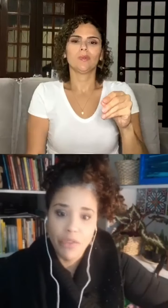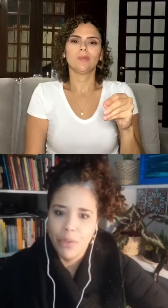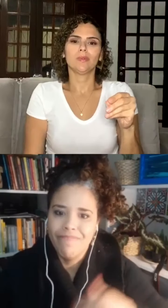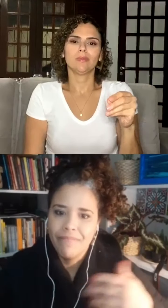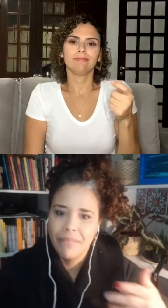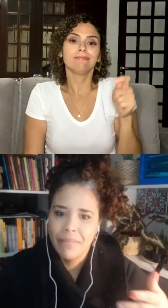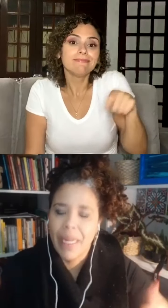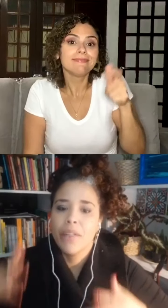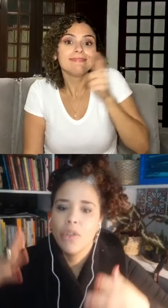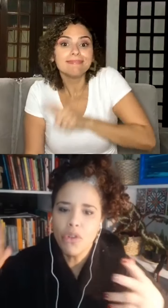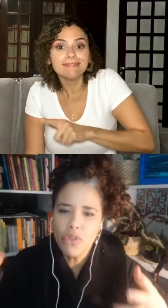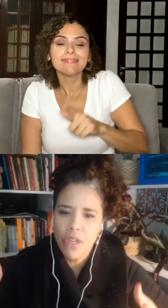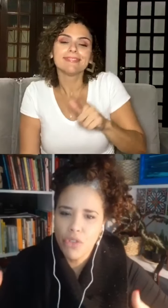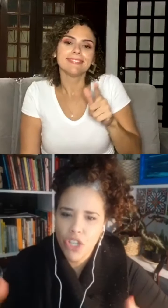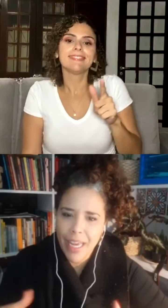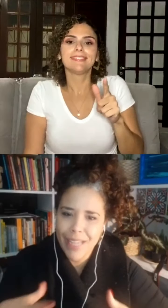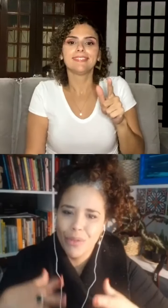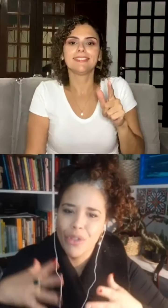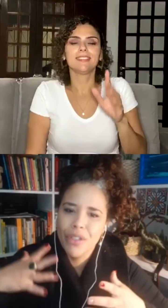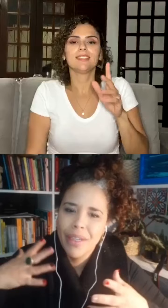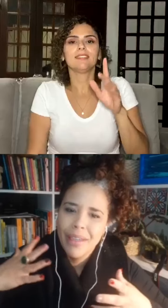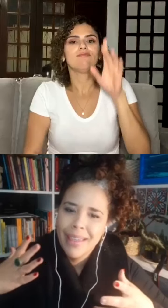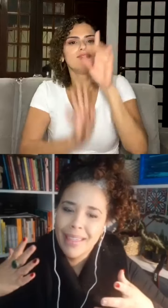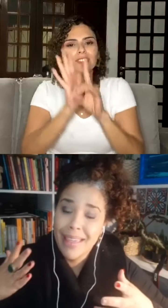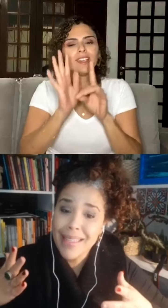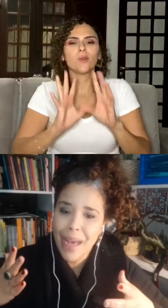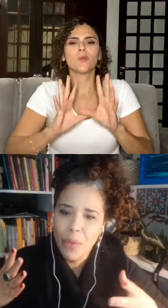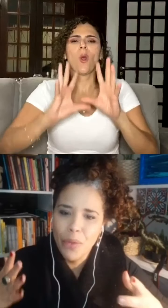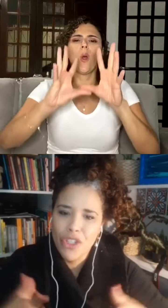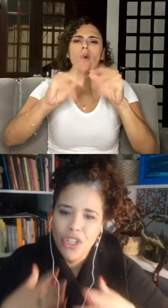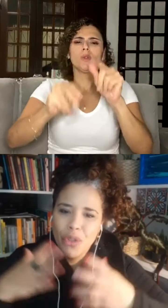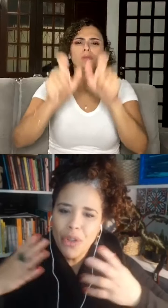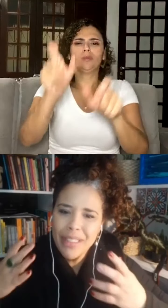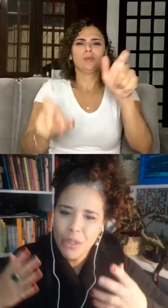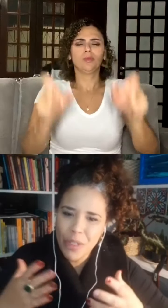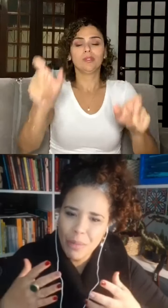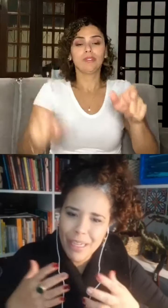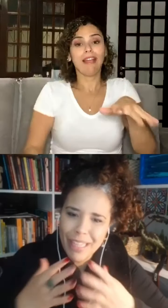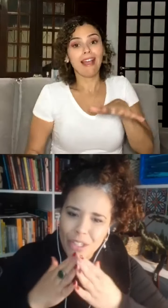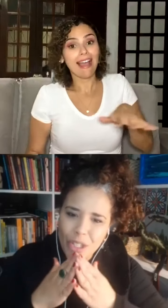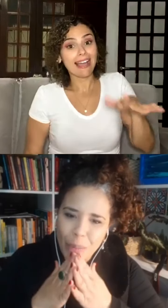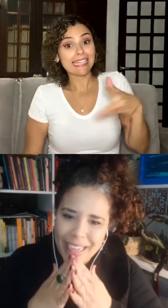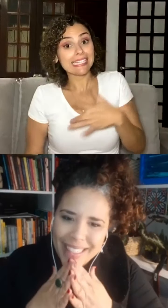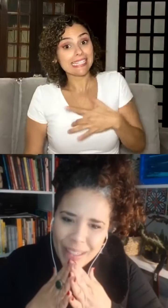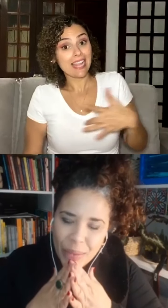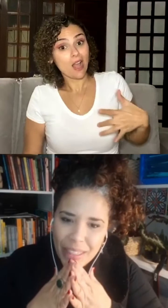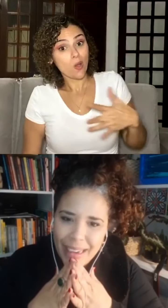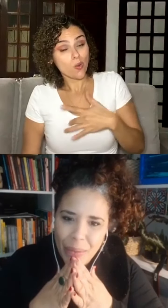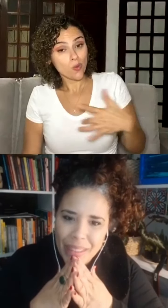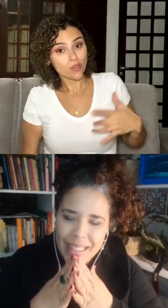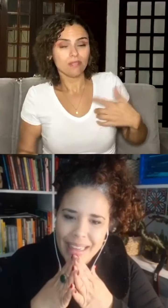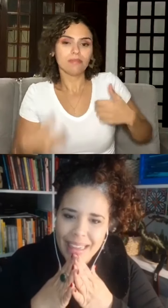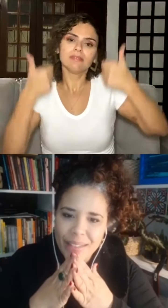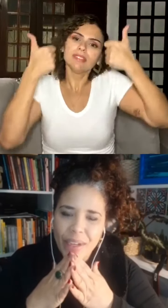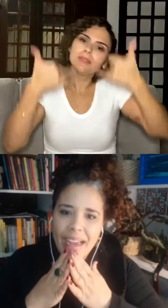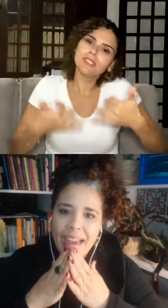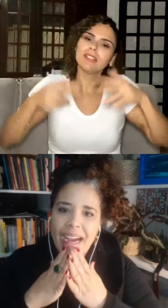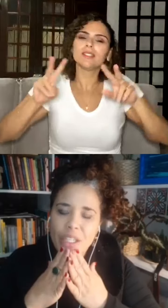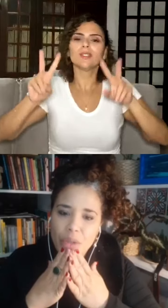possível para todos os seus direitos e em saúde, todas as possibilidades de explicação do que está